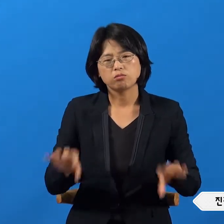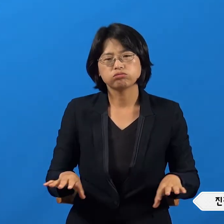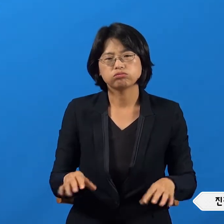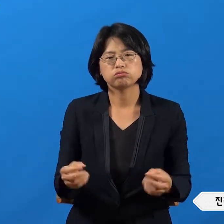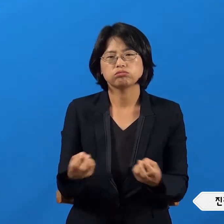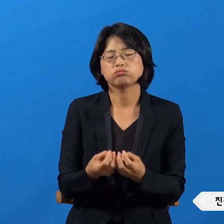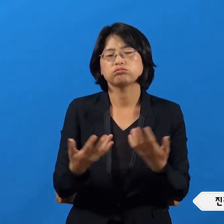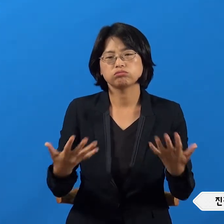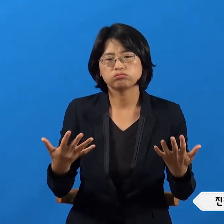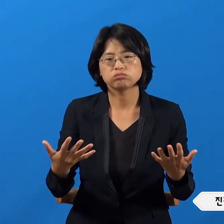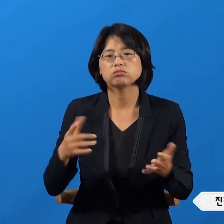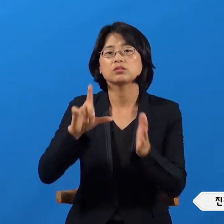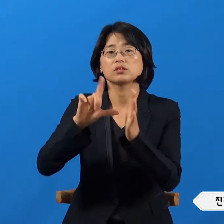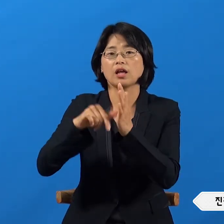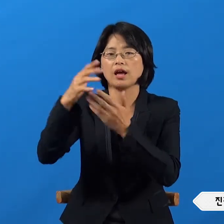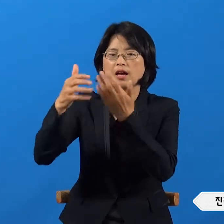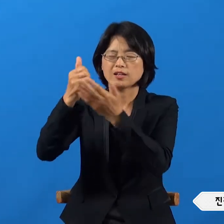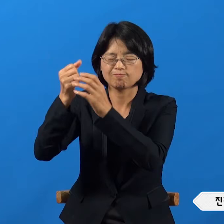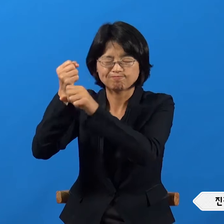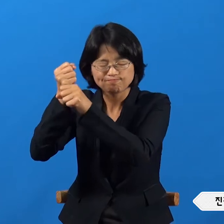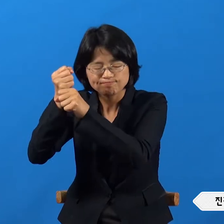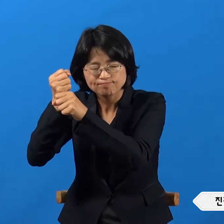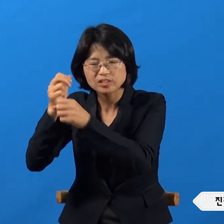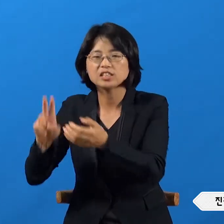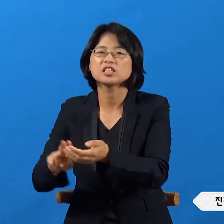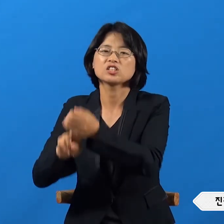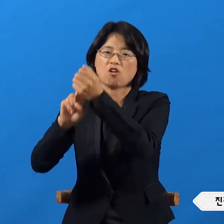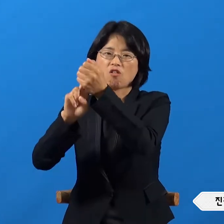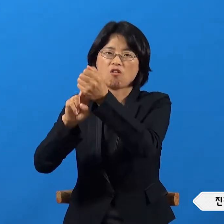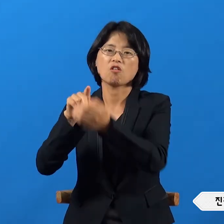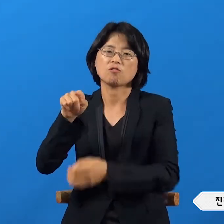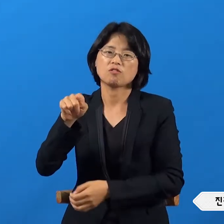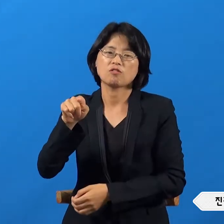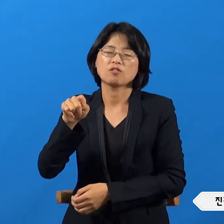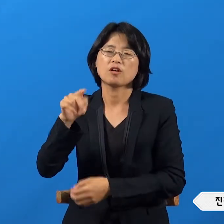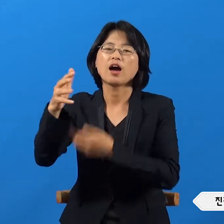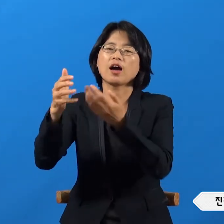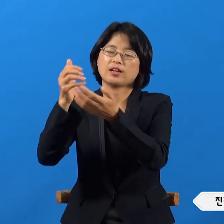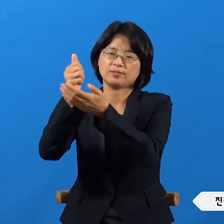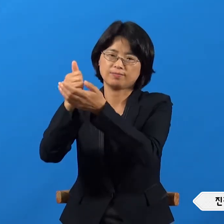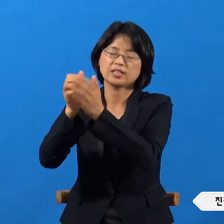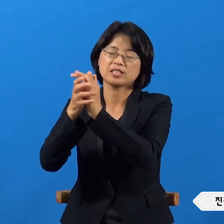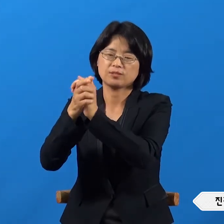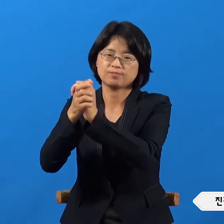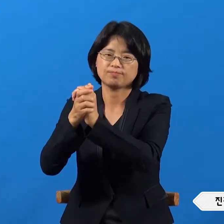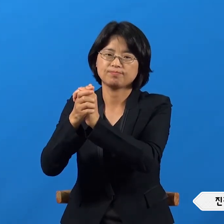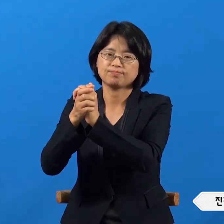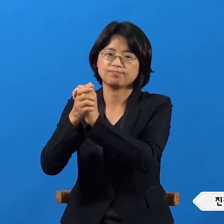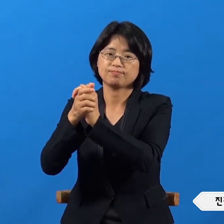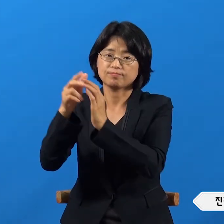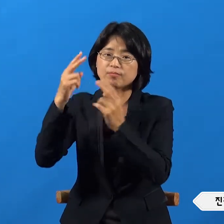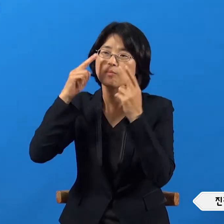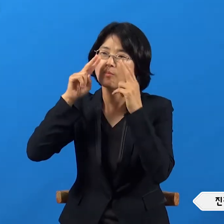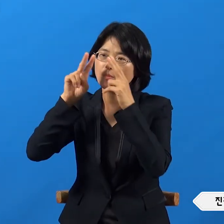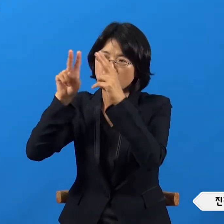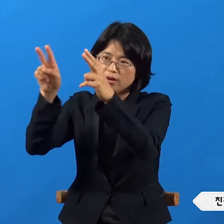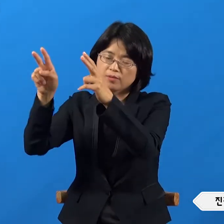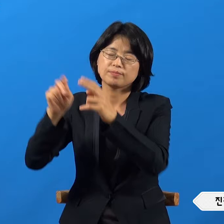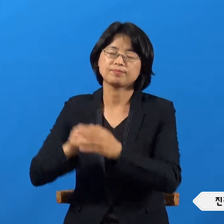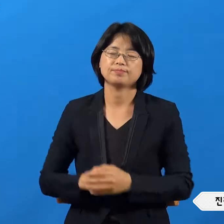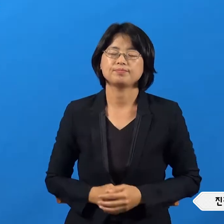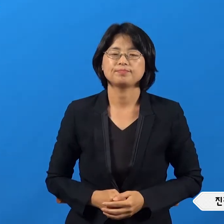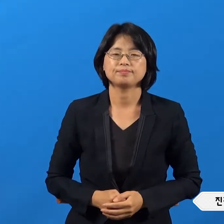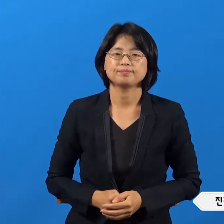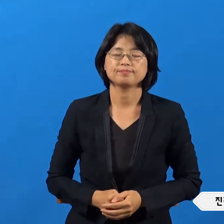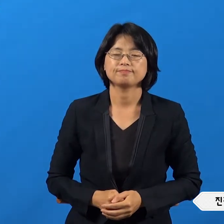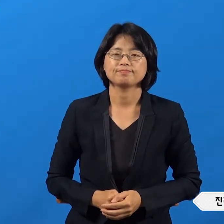기적, 기도는 하나님을 바라보게 하는 것이다 라고 성경은 말씀하고 있습니다. 오늘 이스라엘